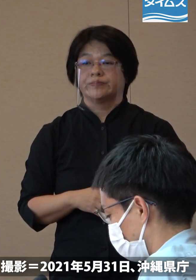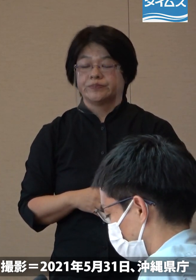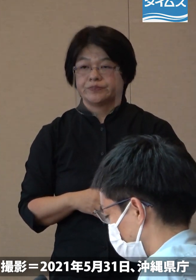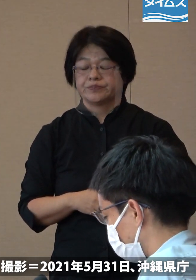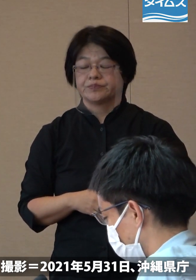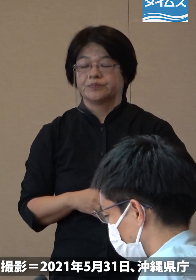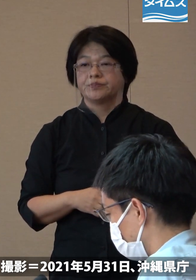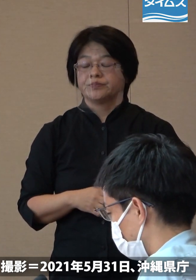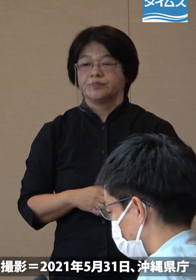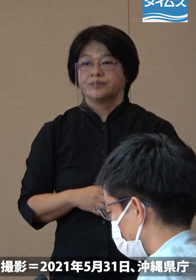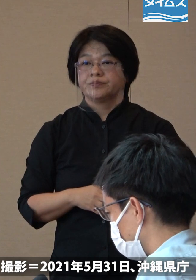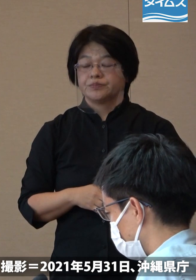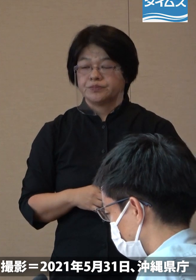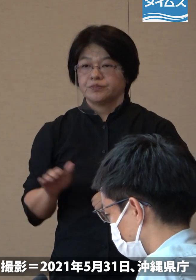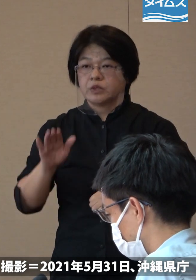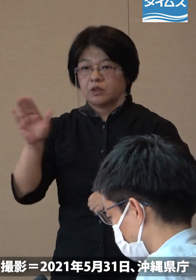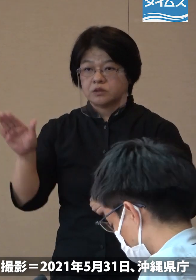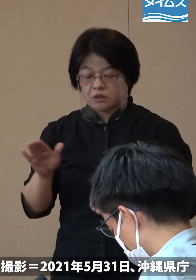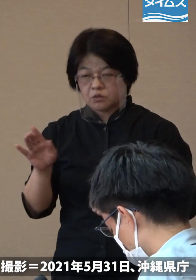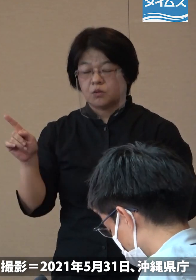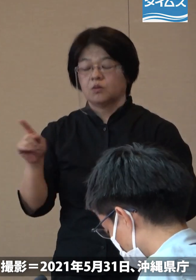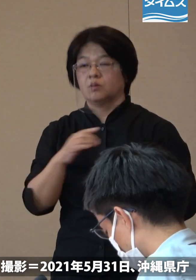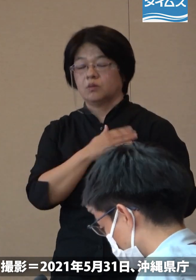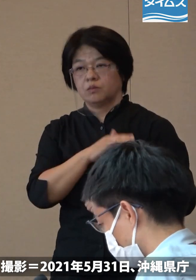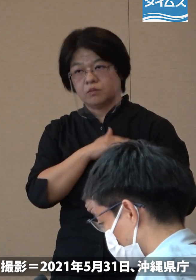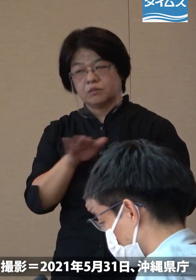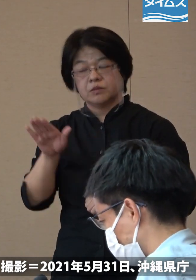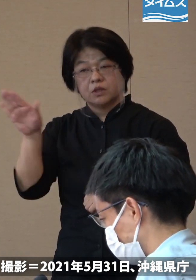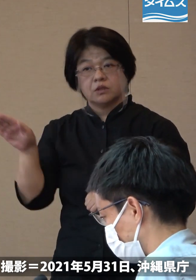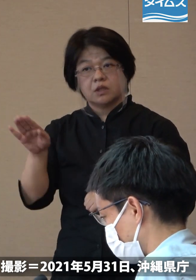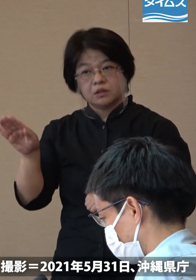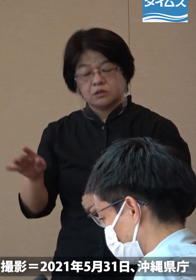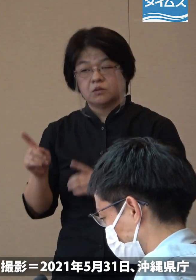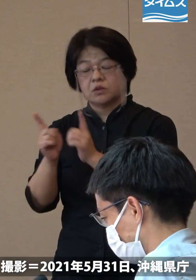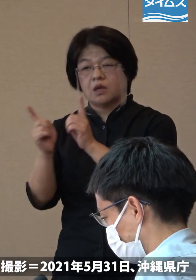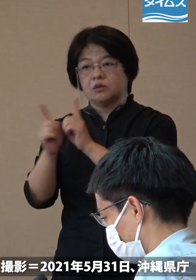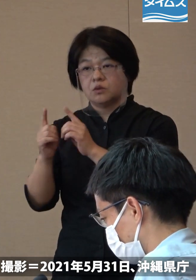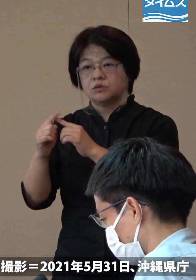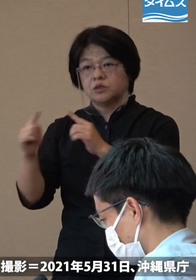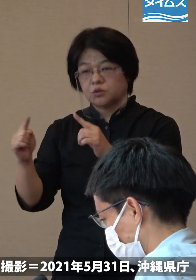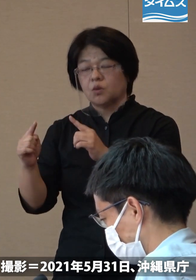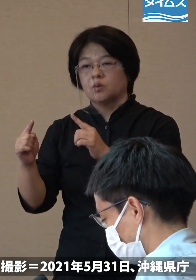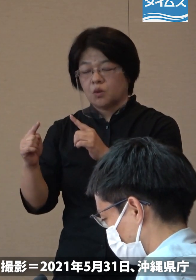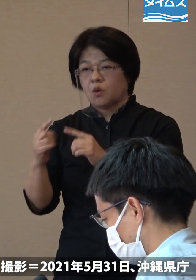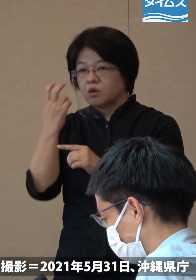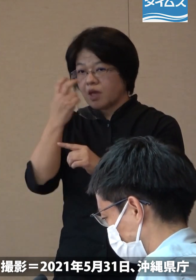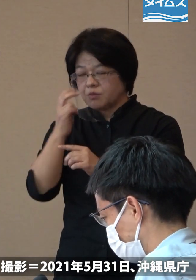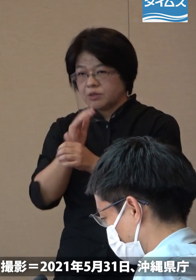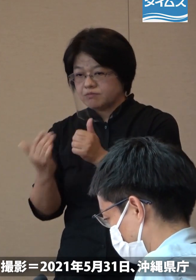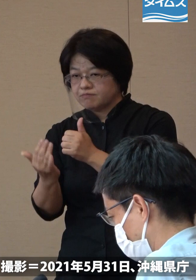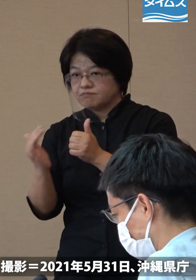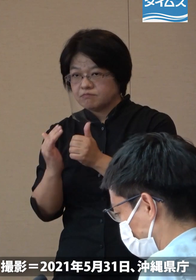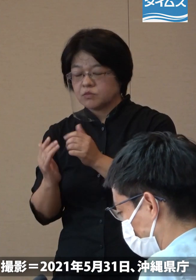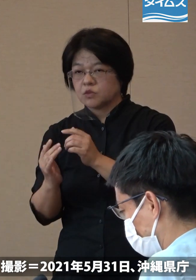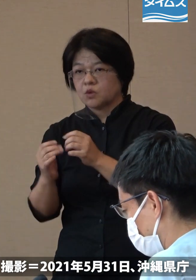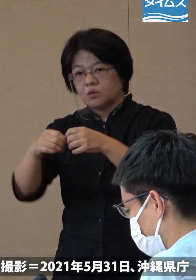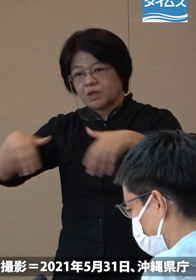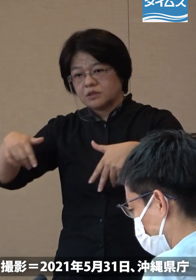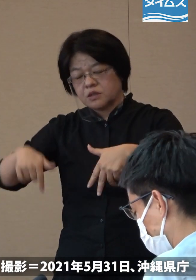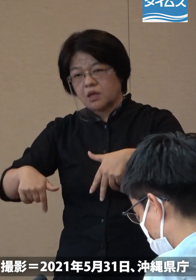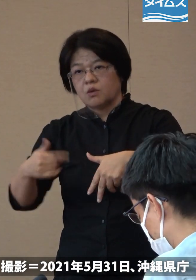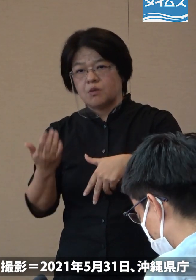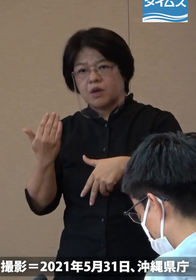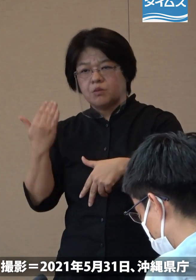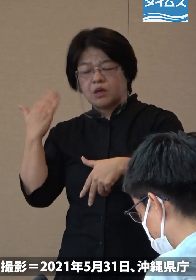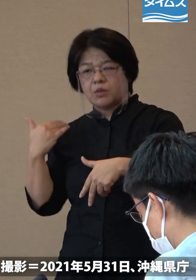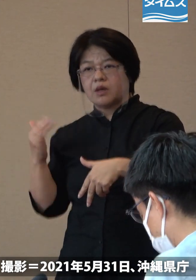要人 のスケジュールですとか、その要人が来られた場合の警備の体制とか、もう前も